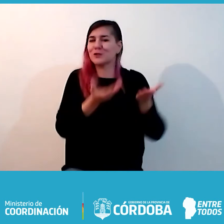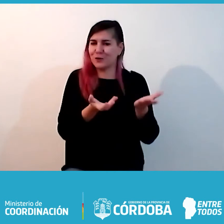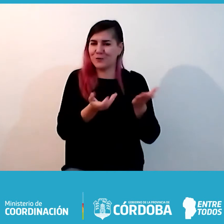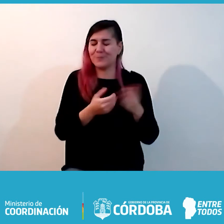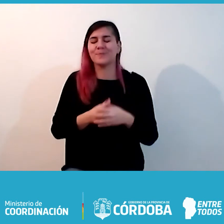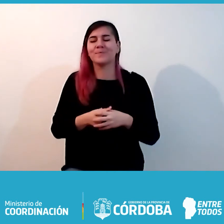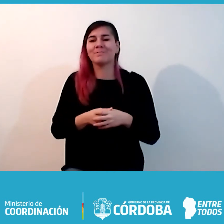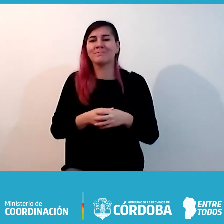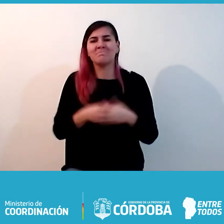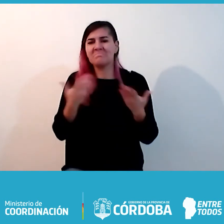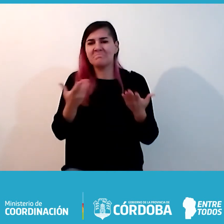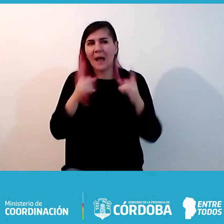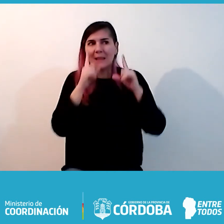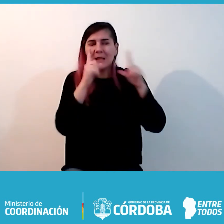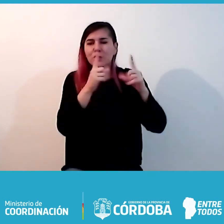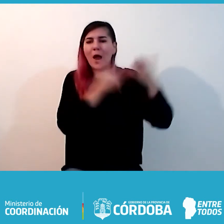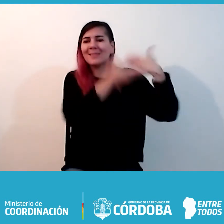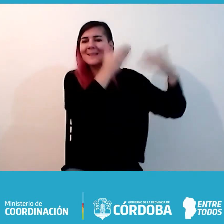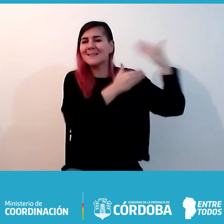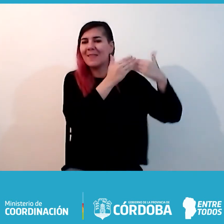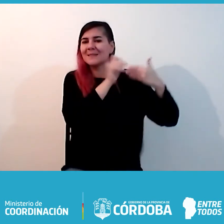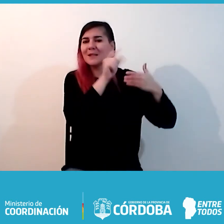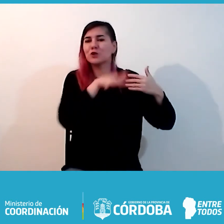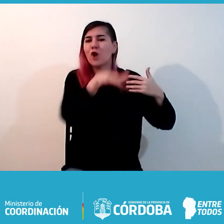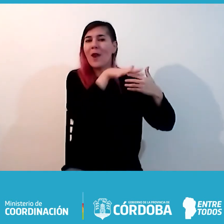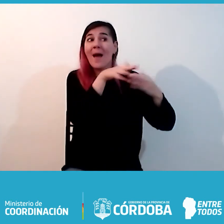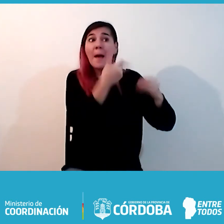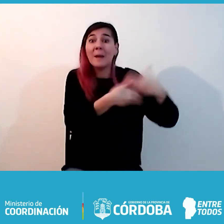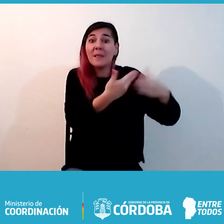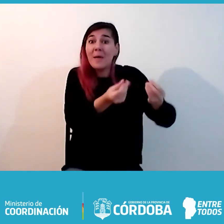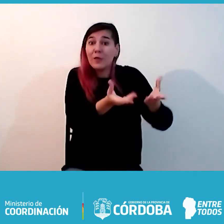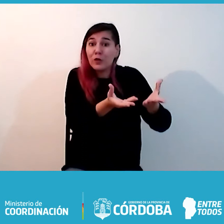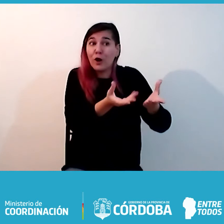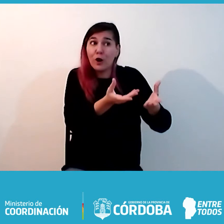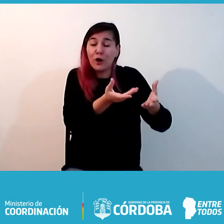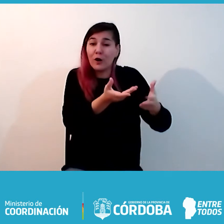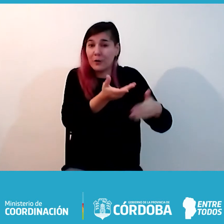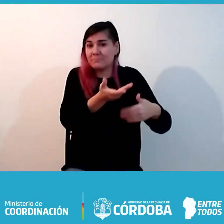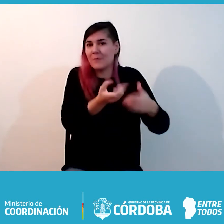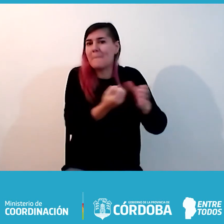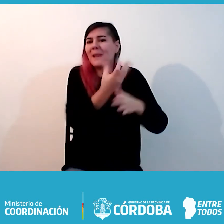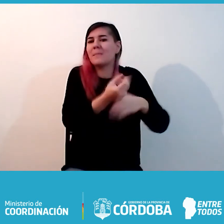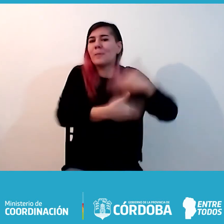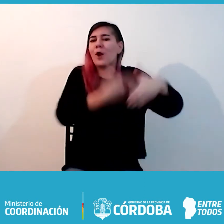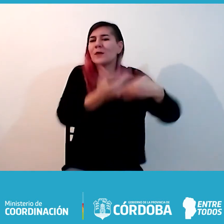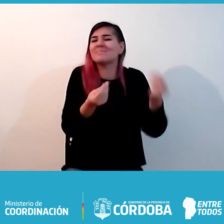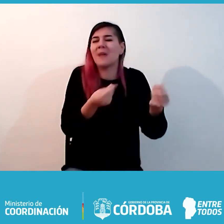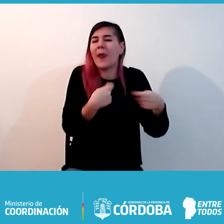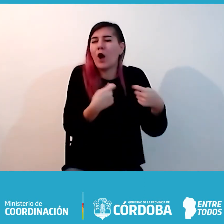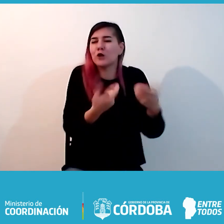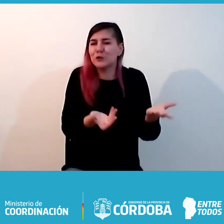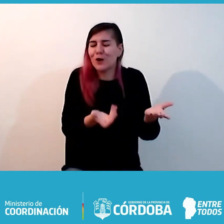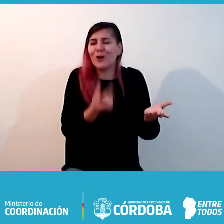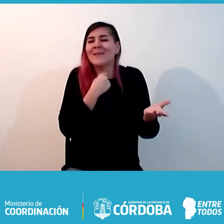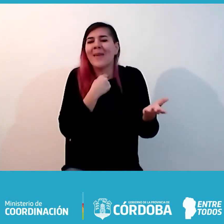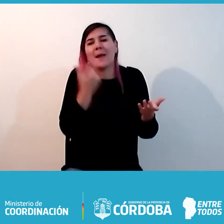dice, en atención a los antecedentes de la zona, que más que emprendimiento de progreso obedece a otros órdenes que son negocios. Quiero exponer y evidenciar el